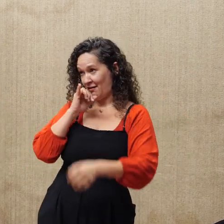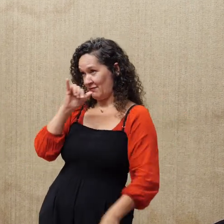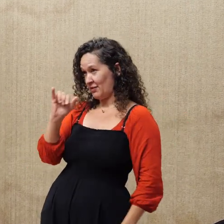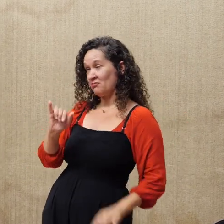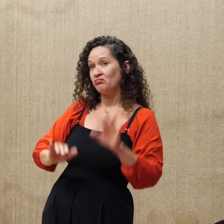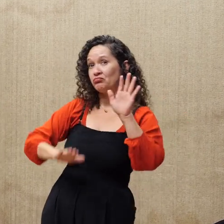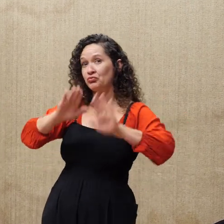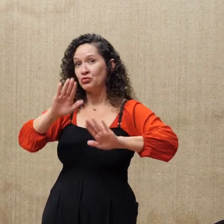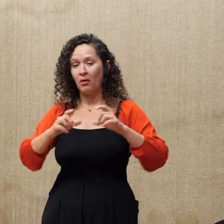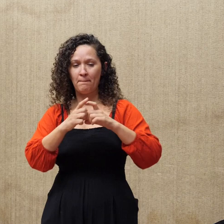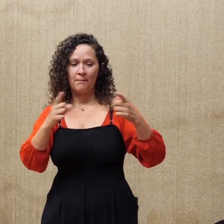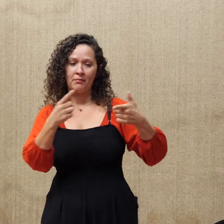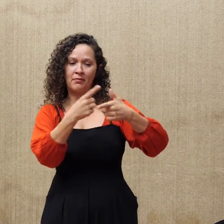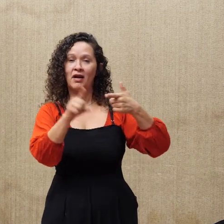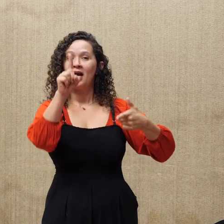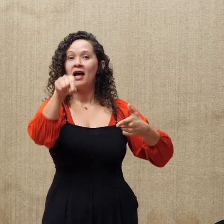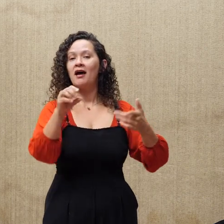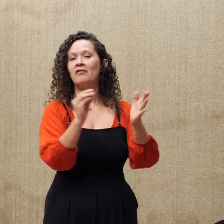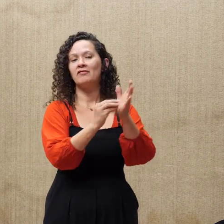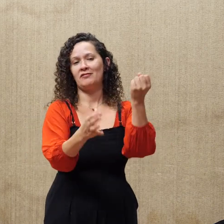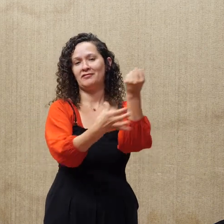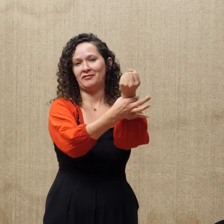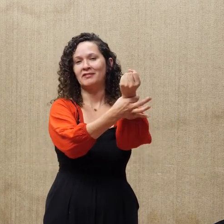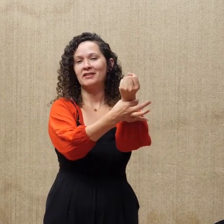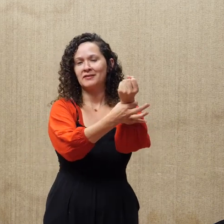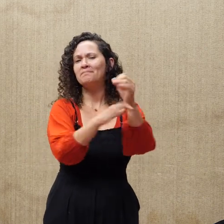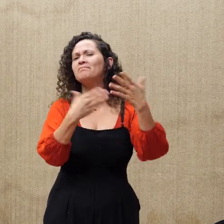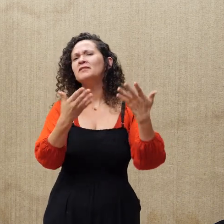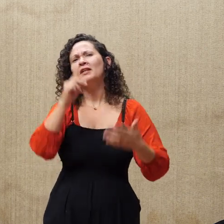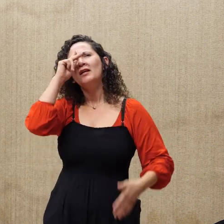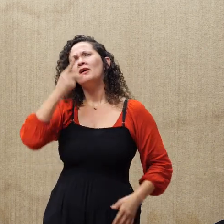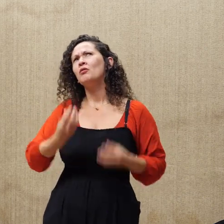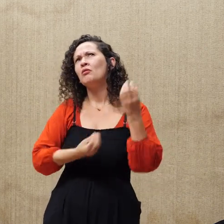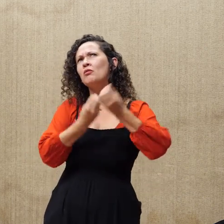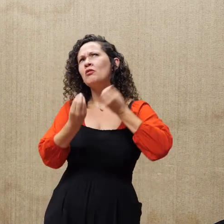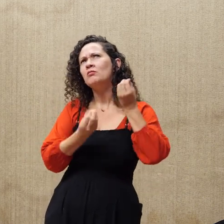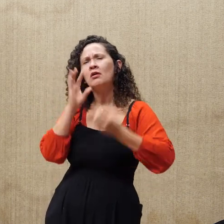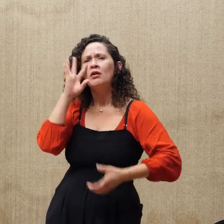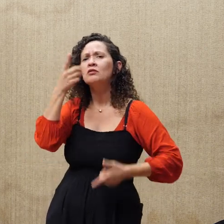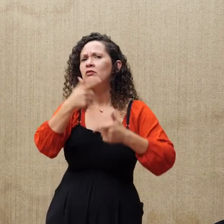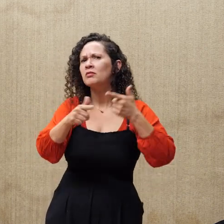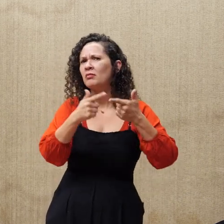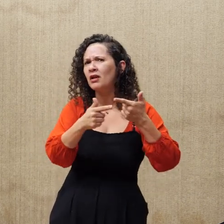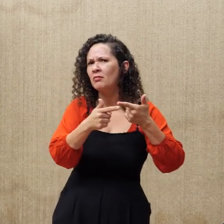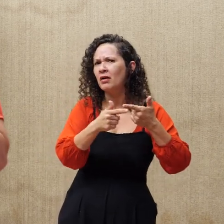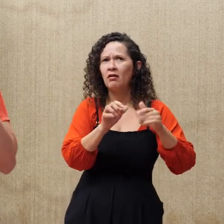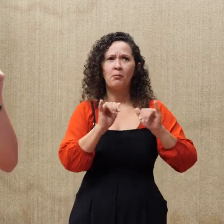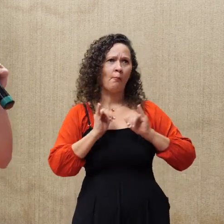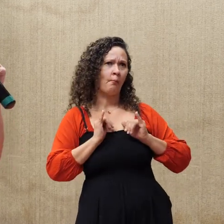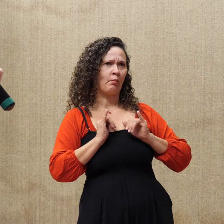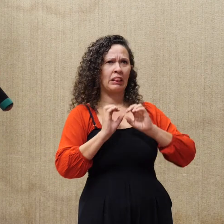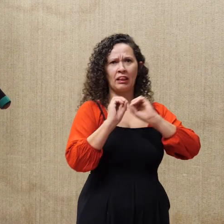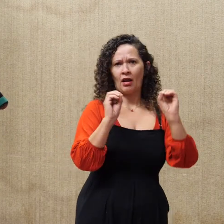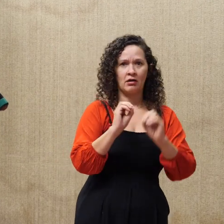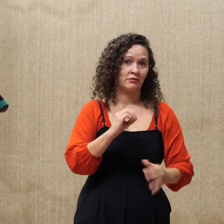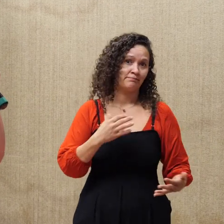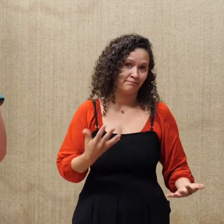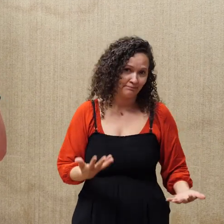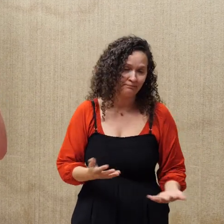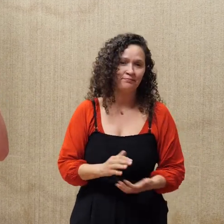que talvez um dos maiores problemas é a insegurança. E aí, o que eu faço? Como é que eu lido com isso? Eu vou dar de barato? Ah, não vou fazer nada, né?